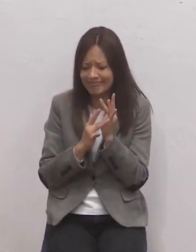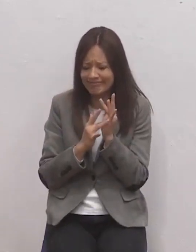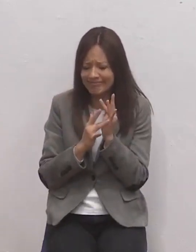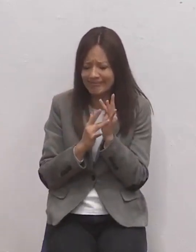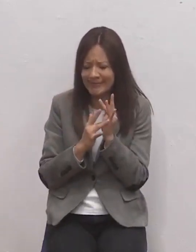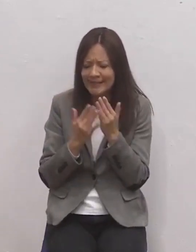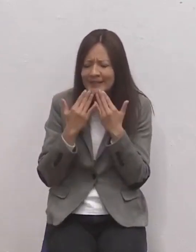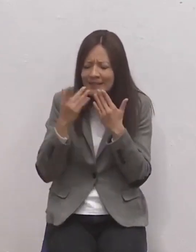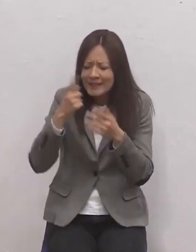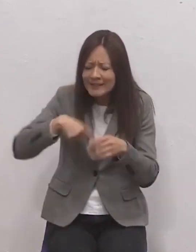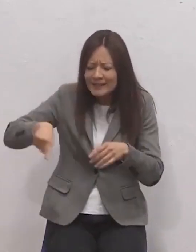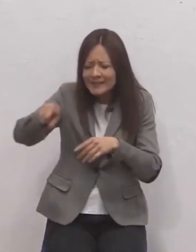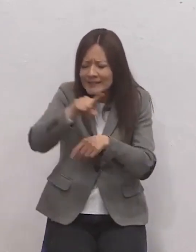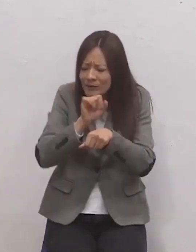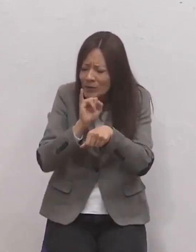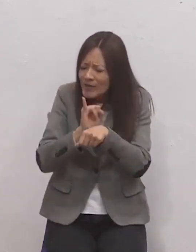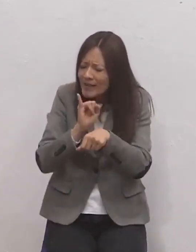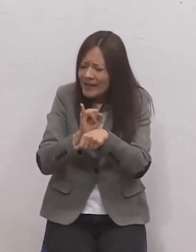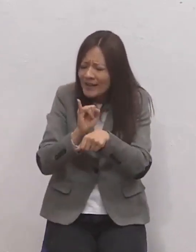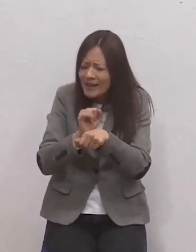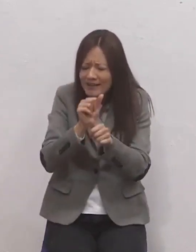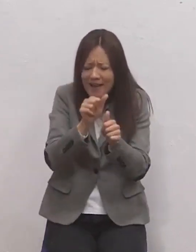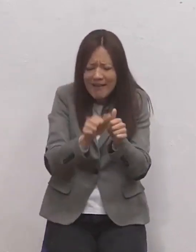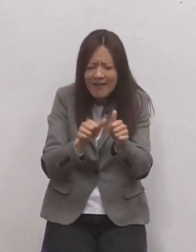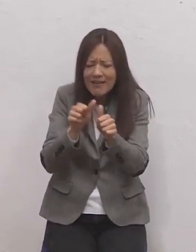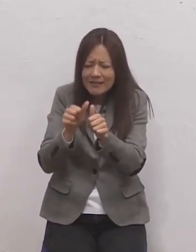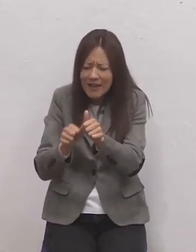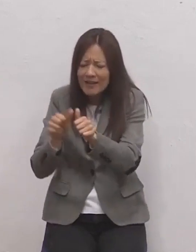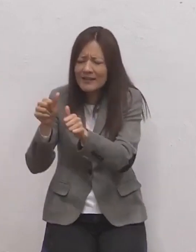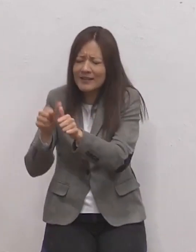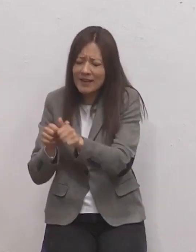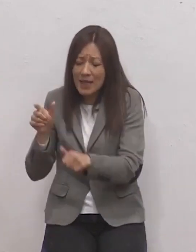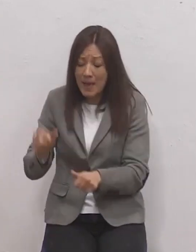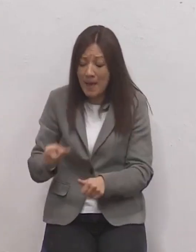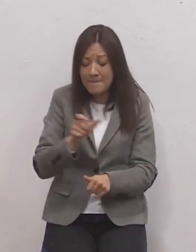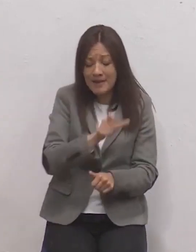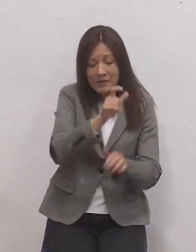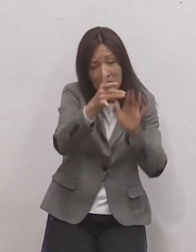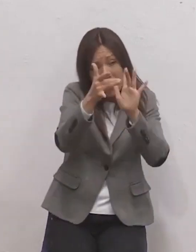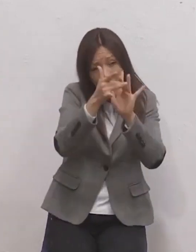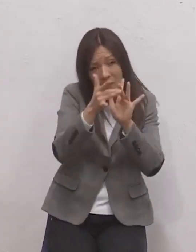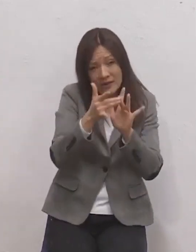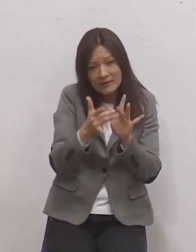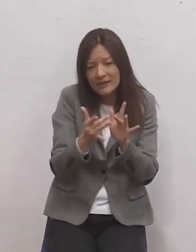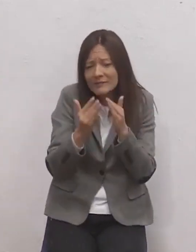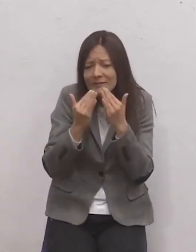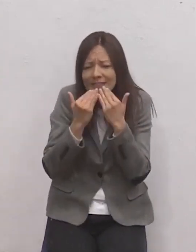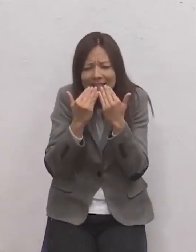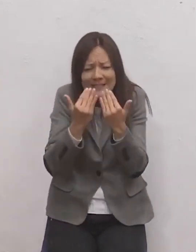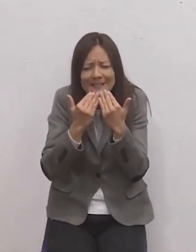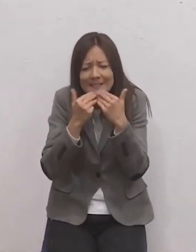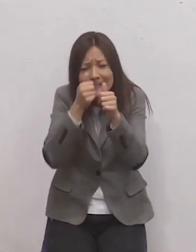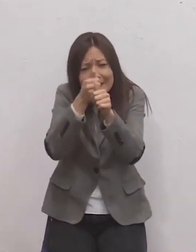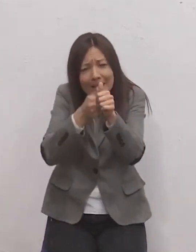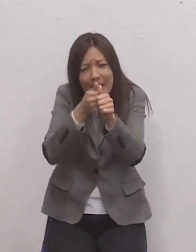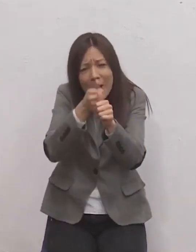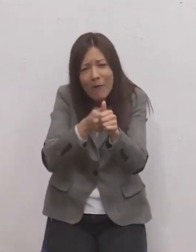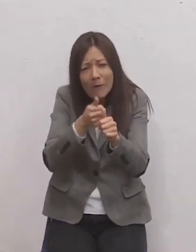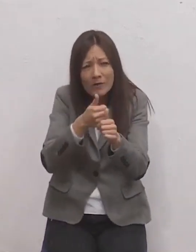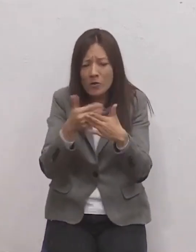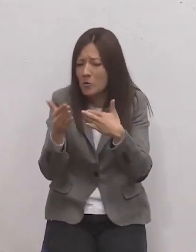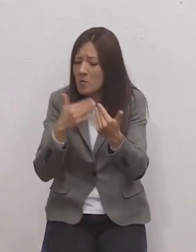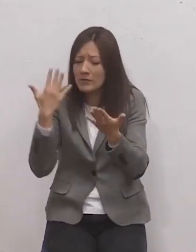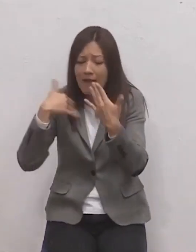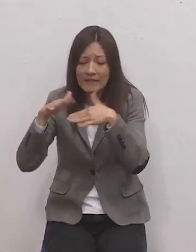Gracias por tu iglesia, Jesús. Gracias por cada persona que tú has traído, Cristo. Cada uno, aunque se haya apartado,